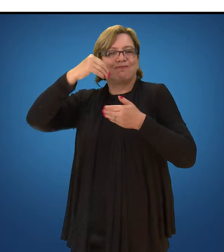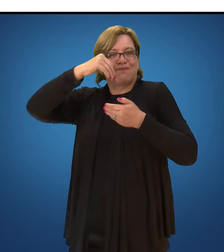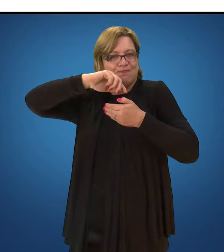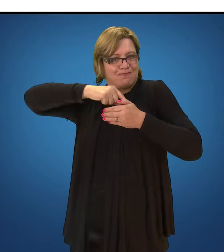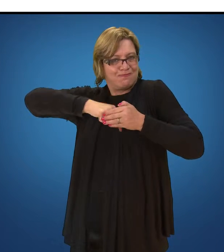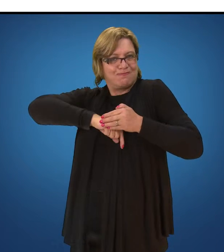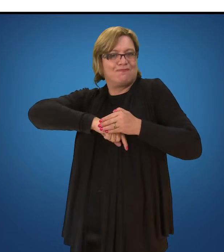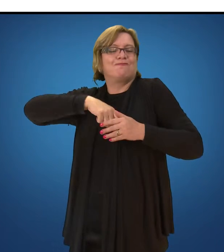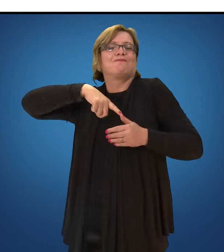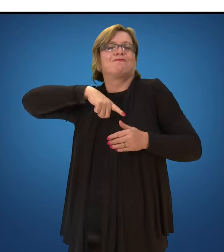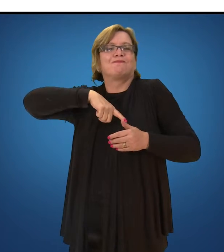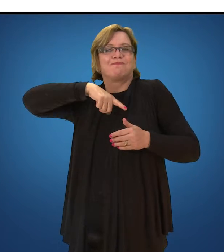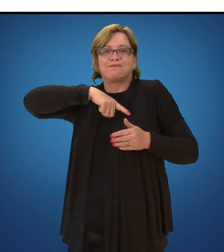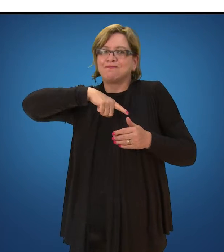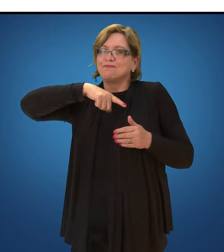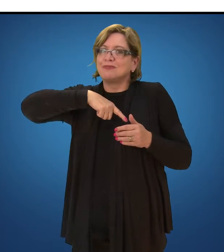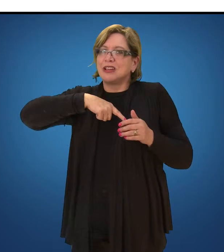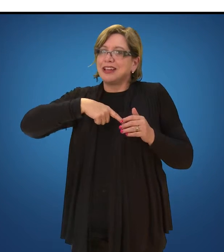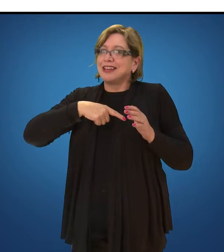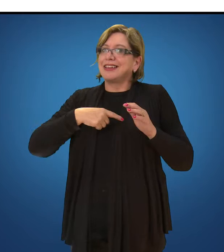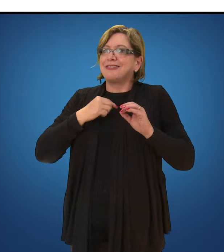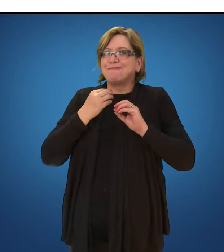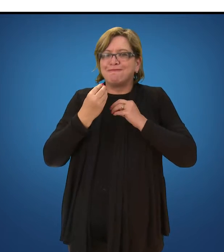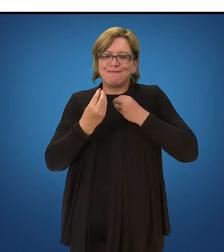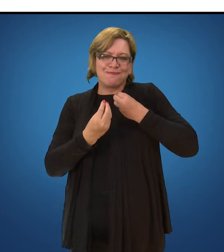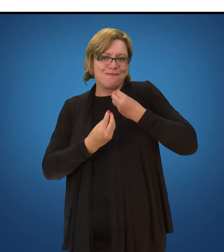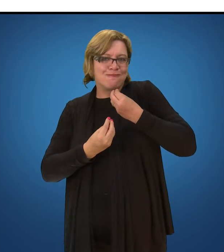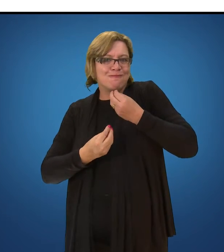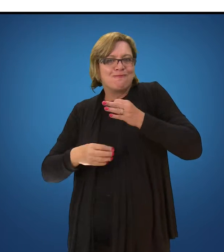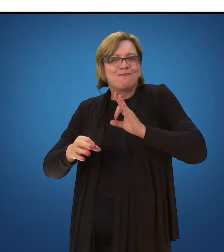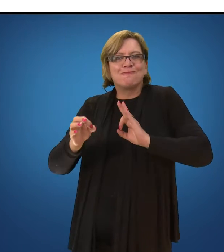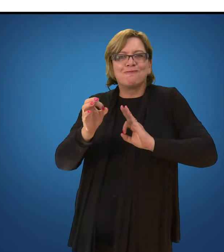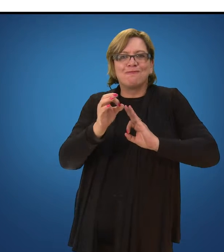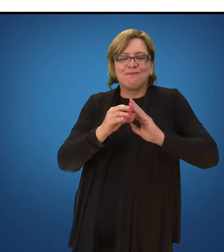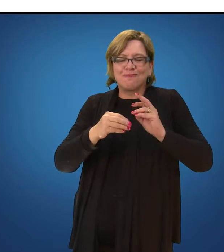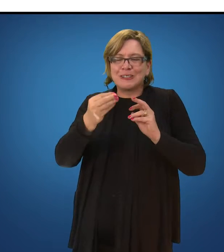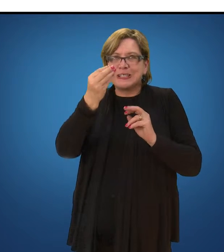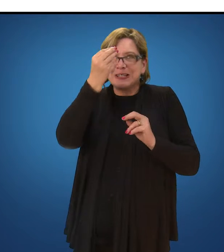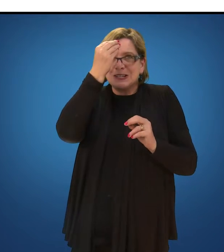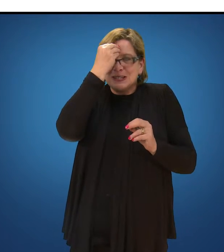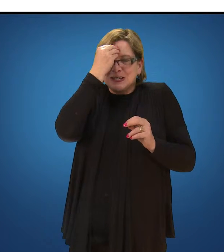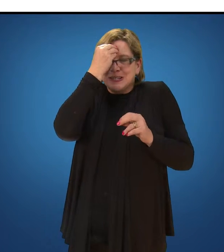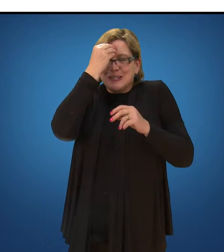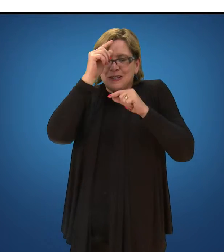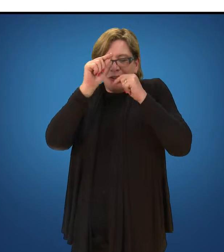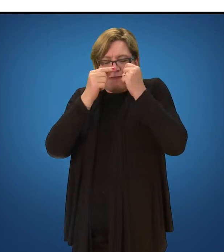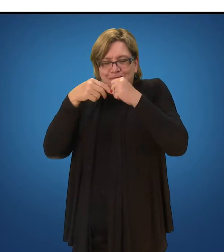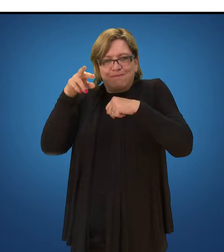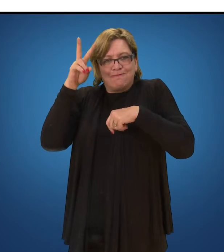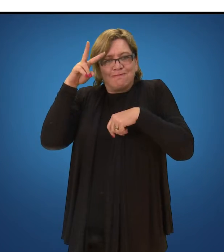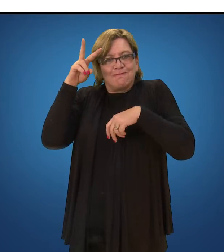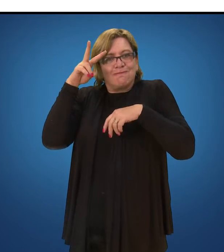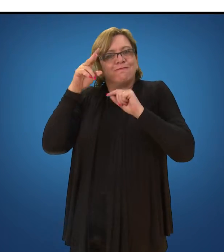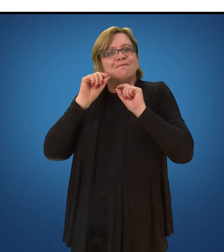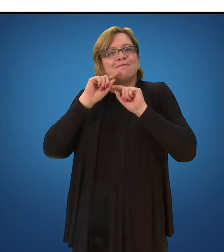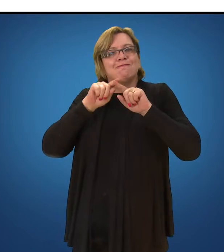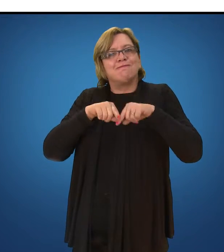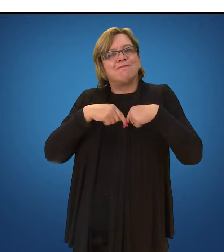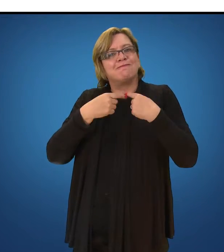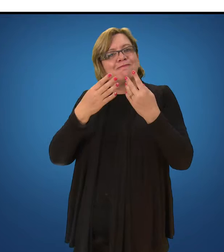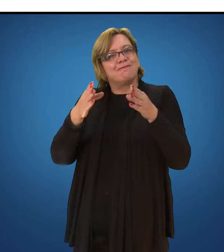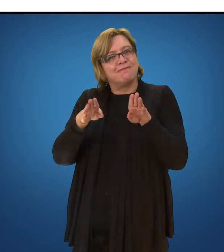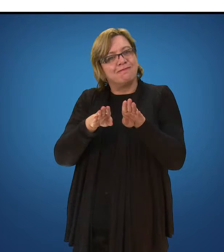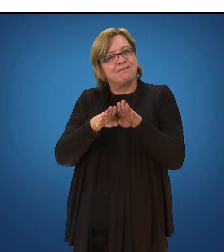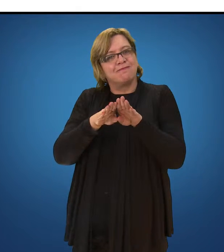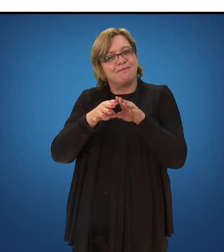qual a minha subjetividade se move e se dirige à minha mente para recuperar aquilo que está presente lá, mas que também